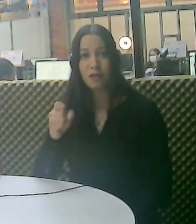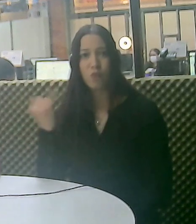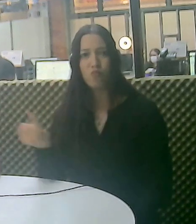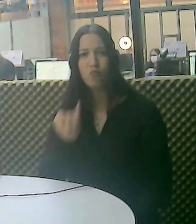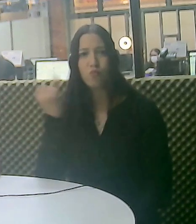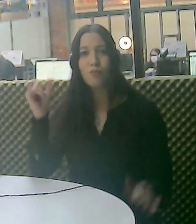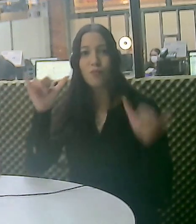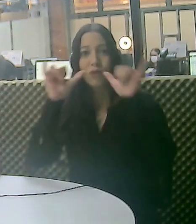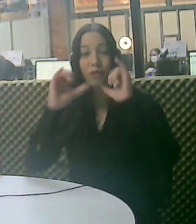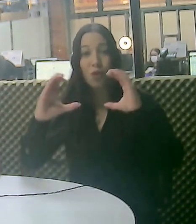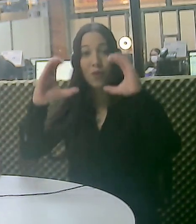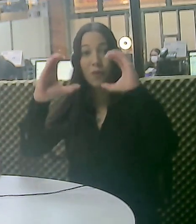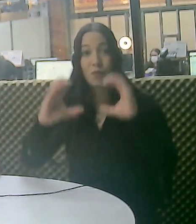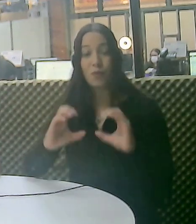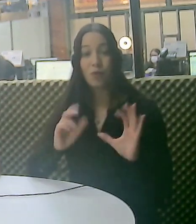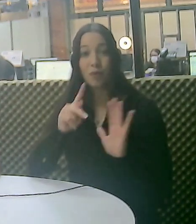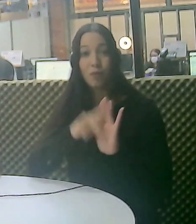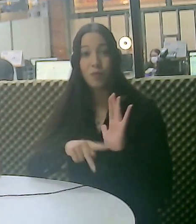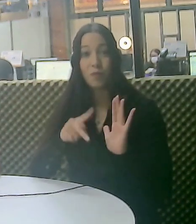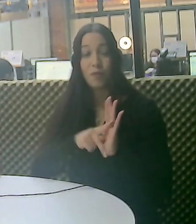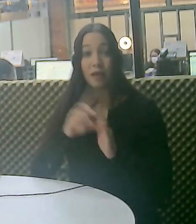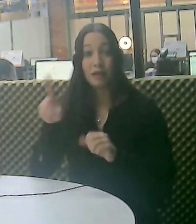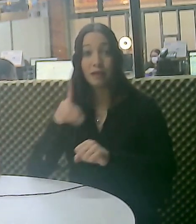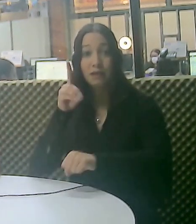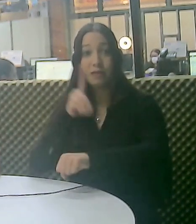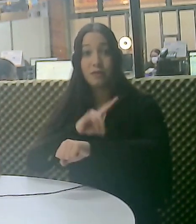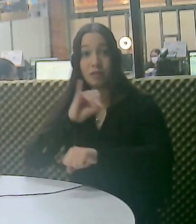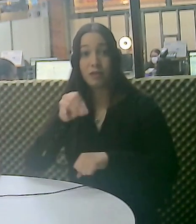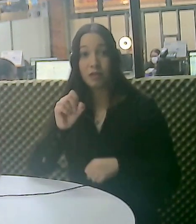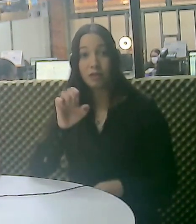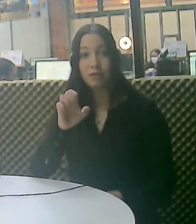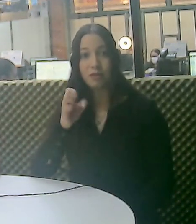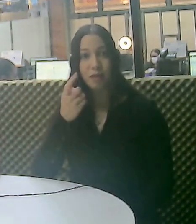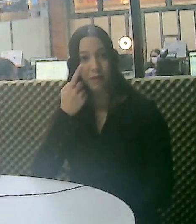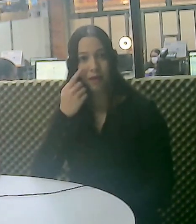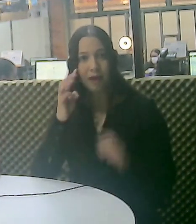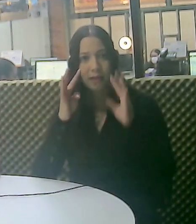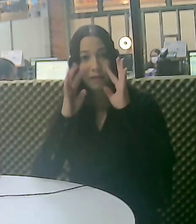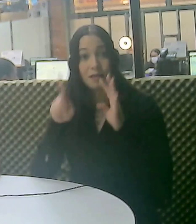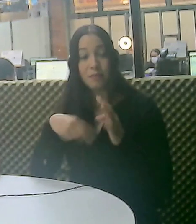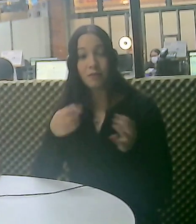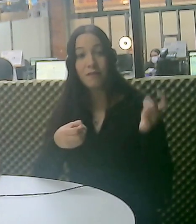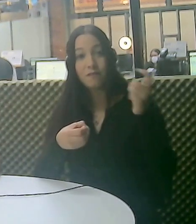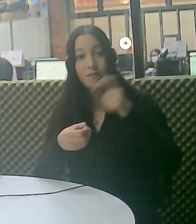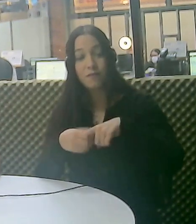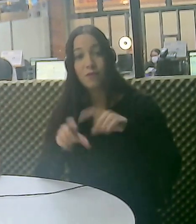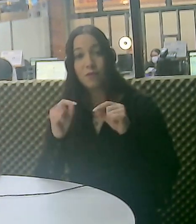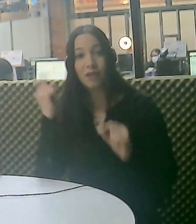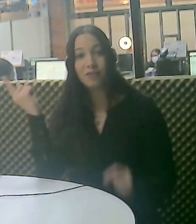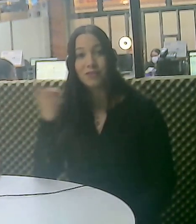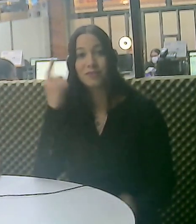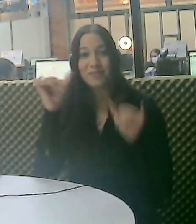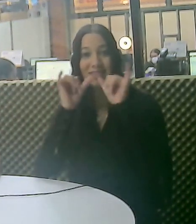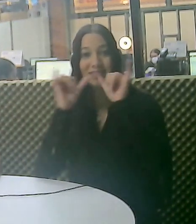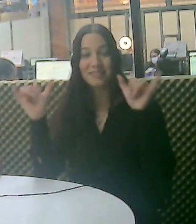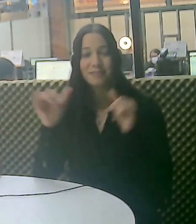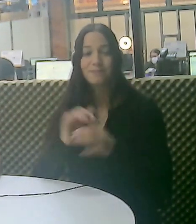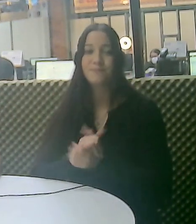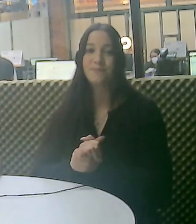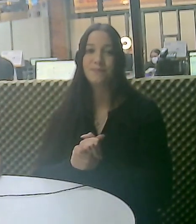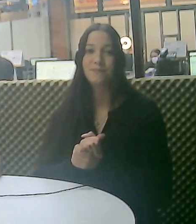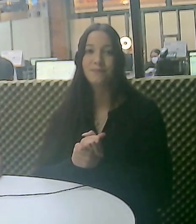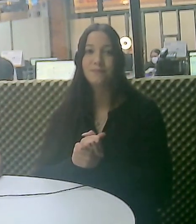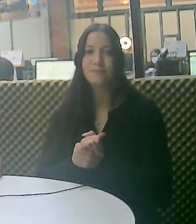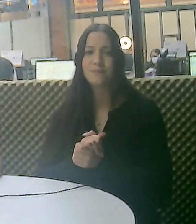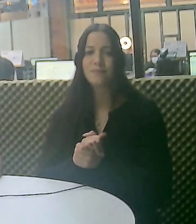importante agora do coordenador do programa da Dengue, José Humberto Arruda. Vamos ouvir e na sequência voltamos com o Giro de Notícias.